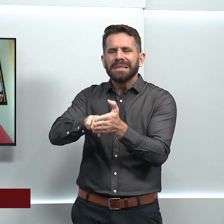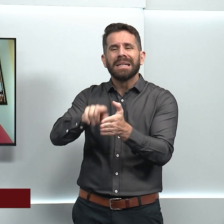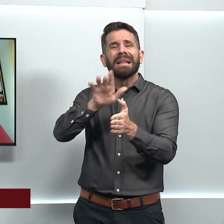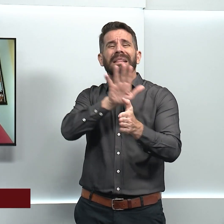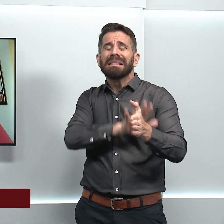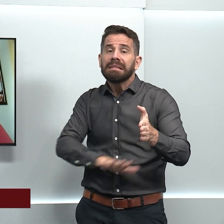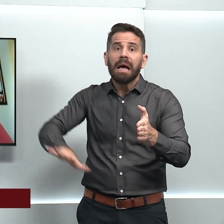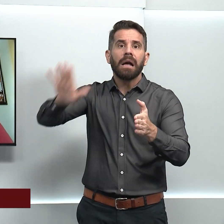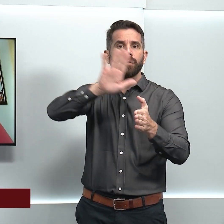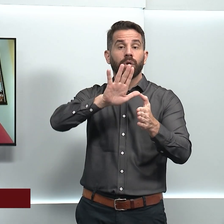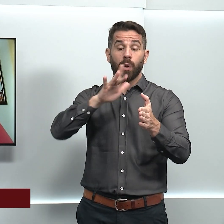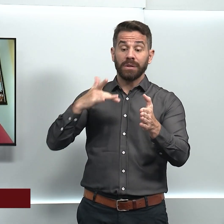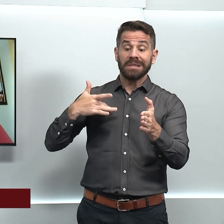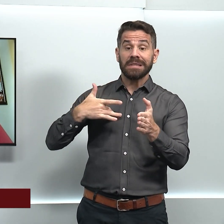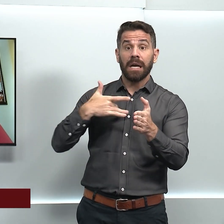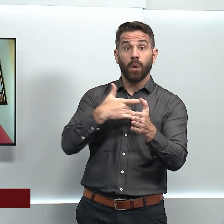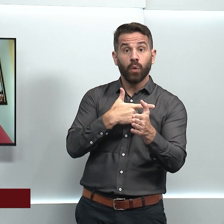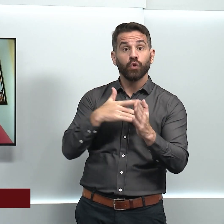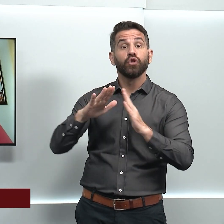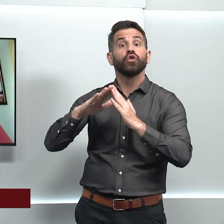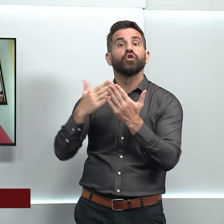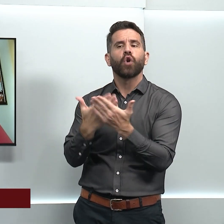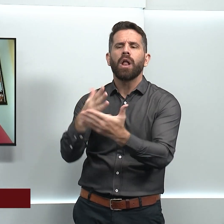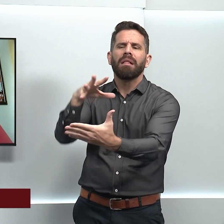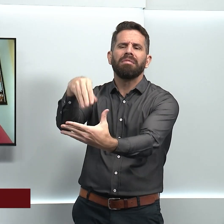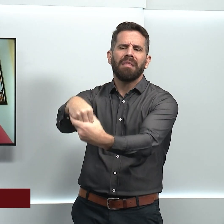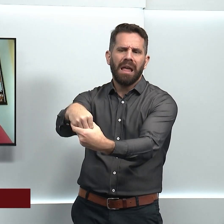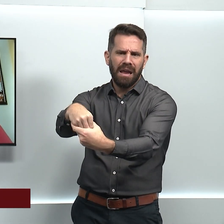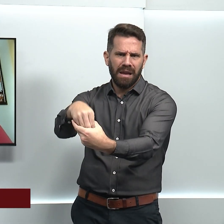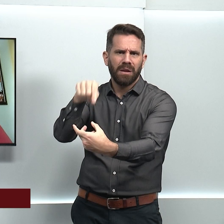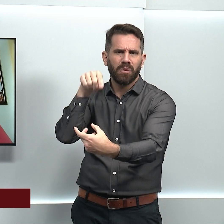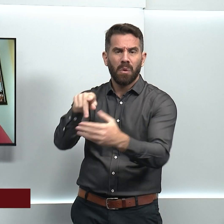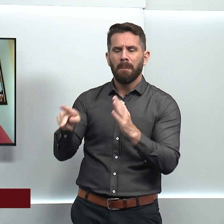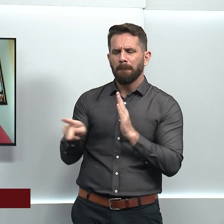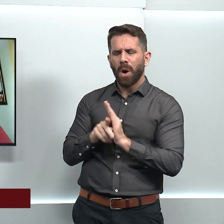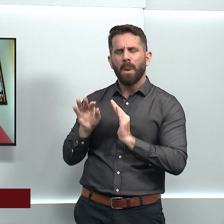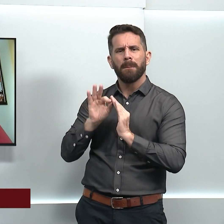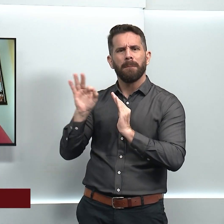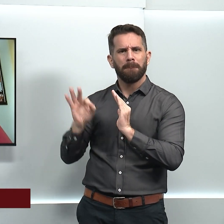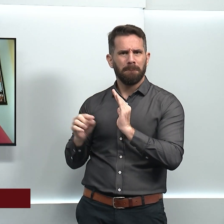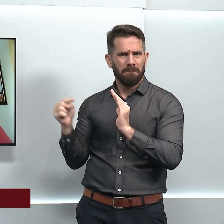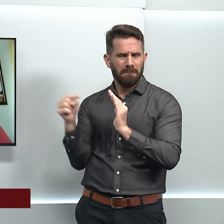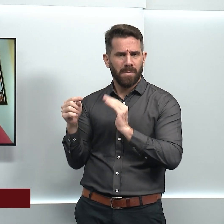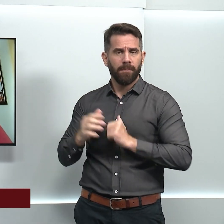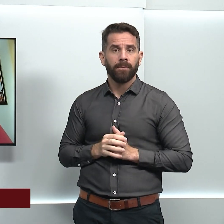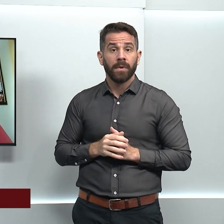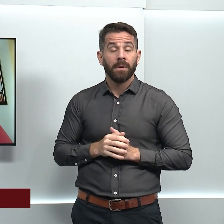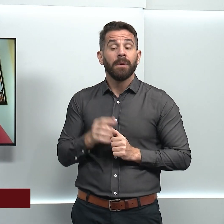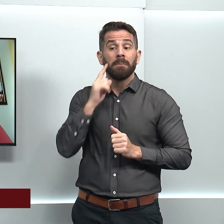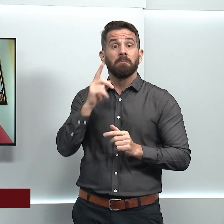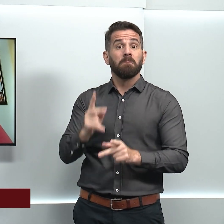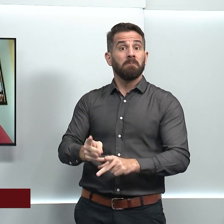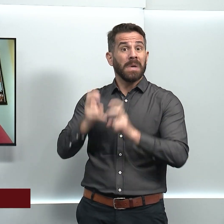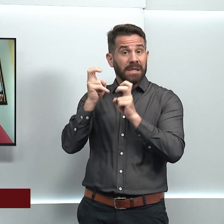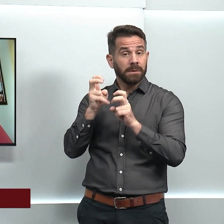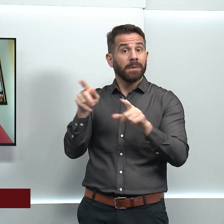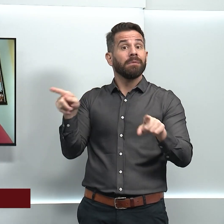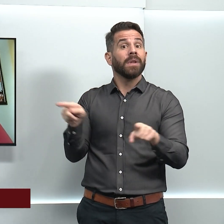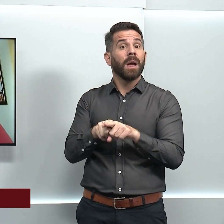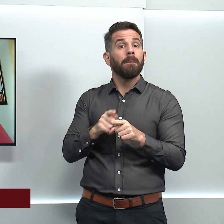relacionada ao IBGE. A gente tem visto que, concomitantemente a isso, a idade da iniciação sexual do brasileiro tem